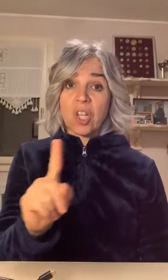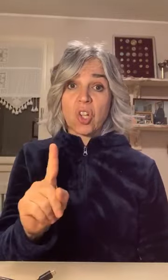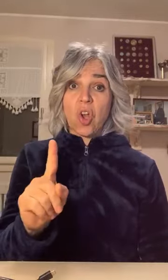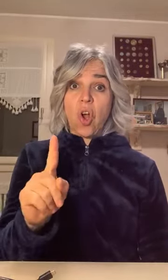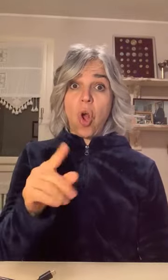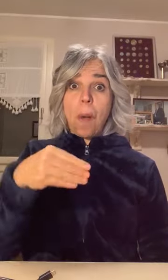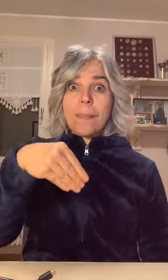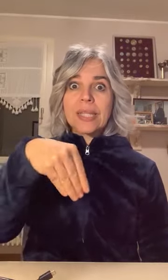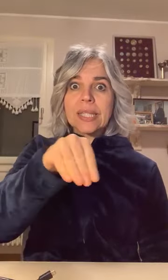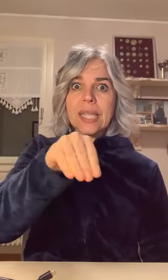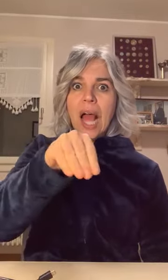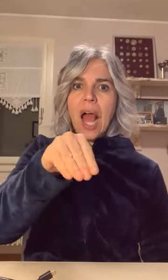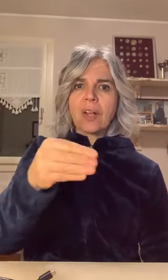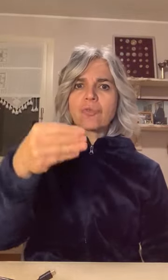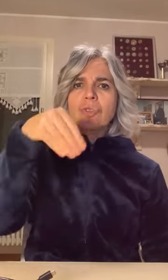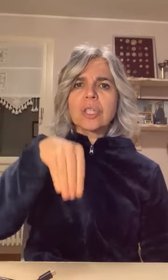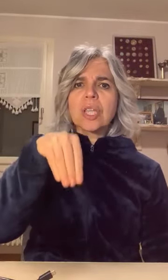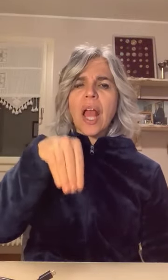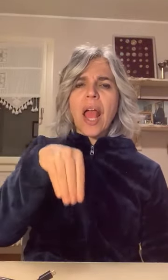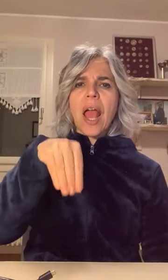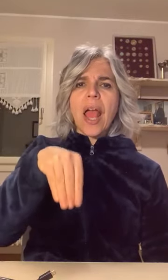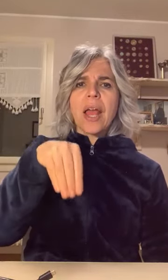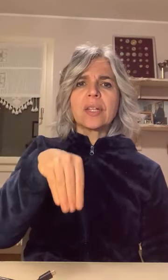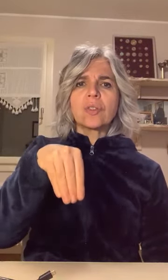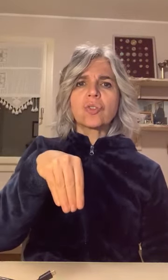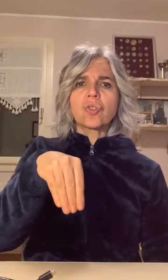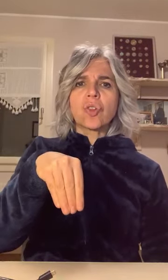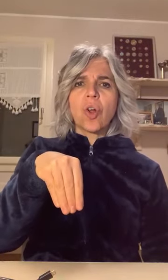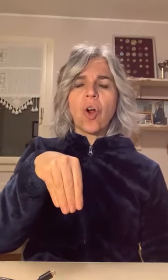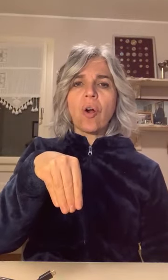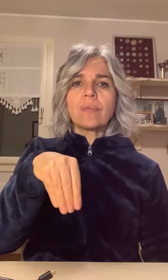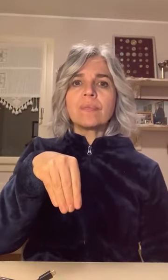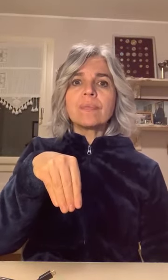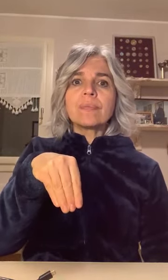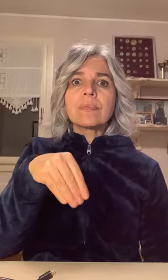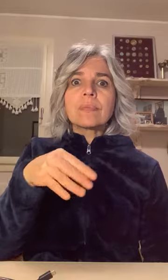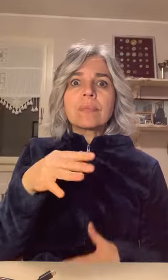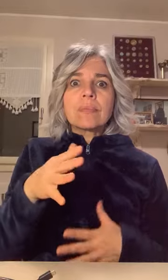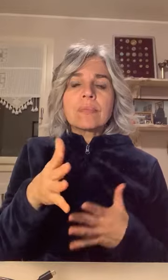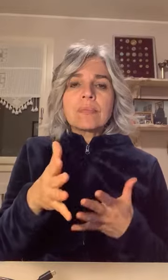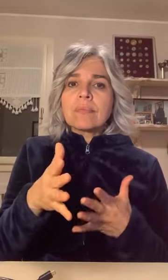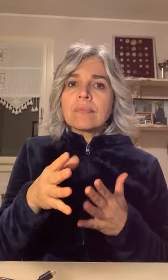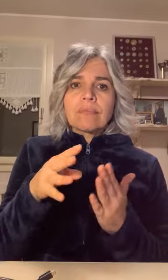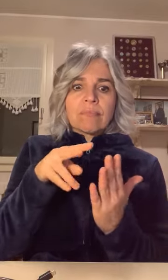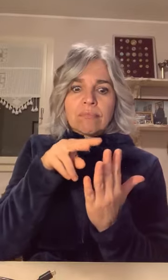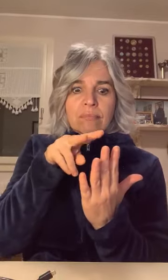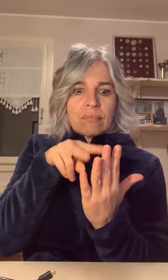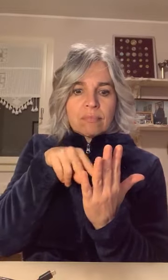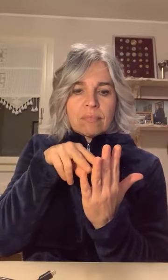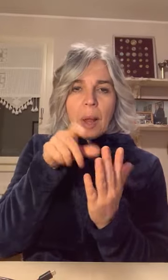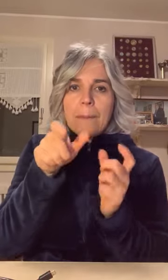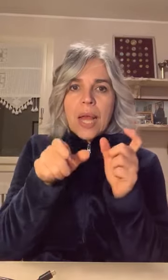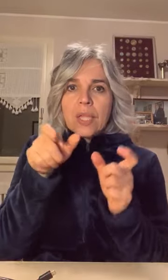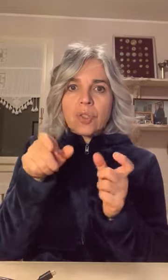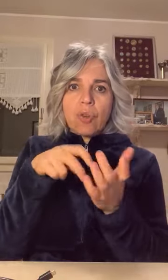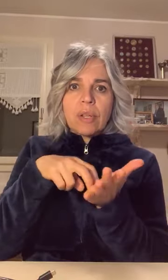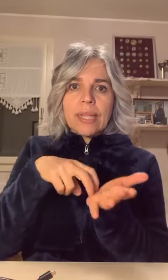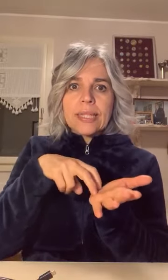notizia, dove è arrivata e che cosa può causare nelle persone che sono debole, nelle persone già che